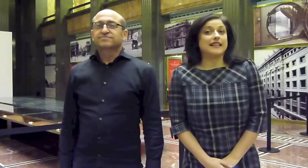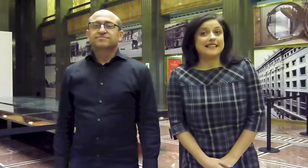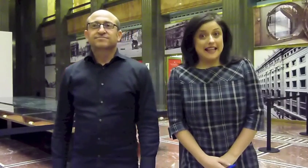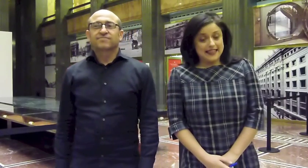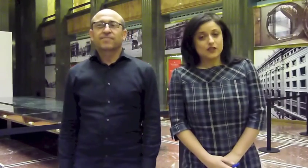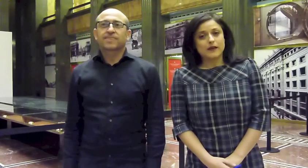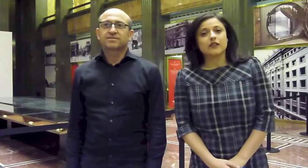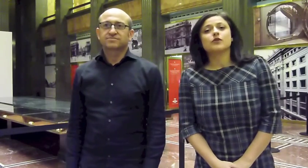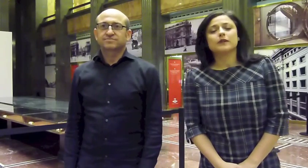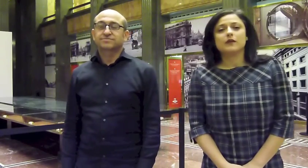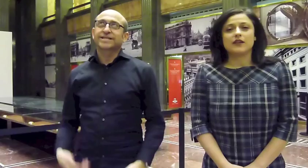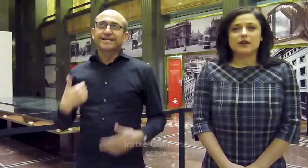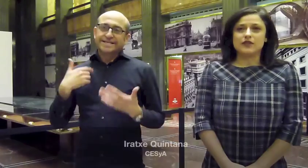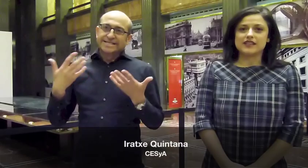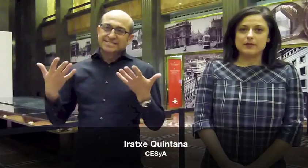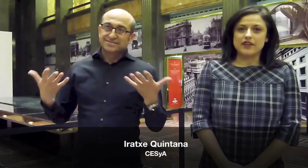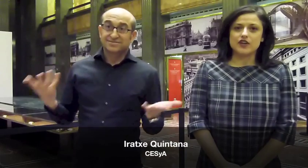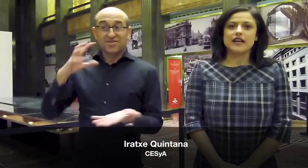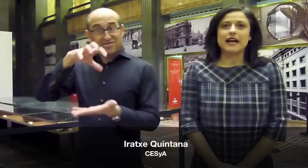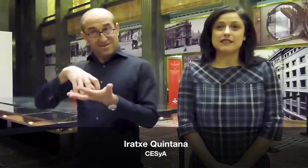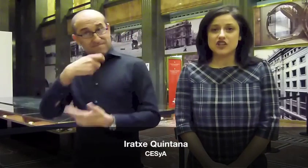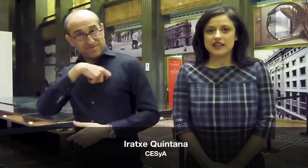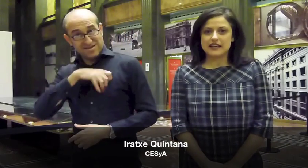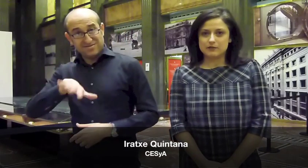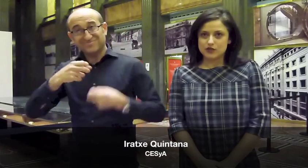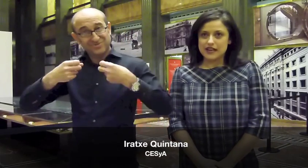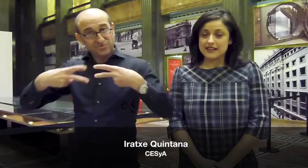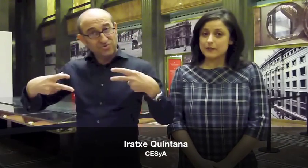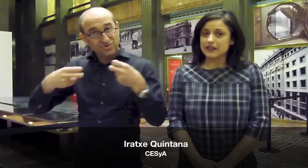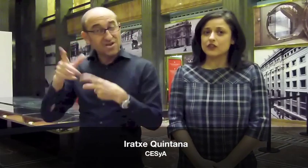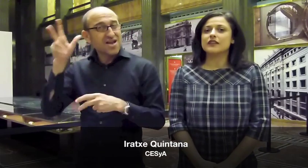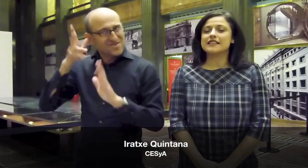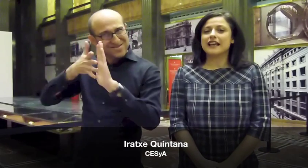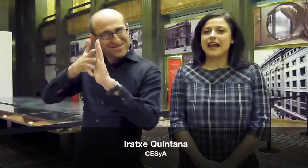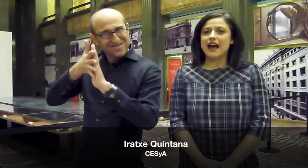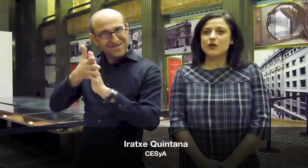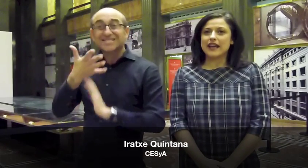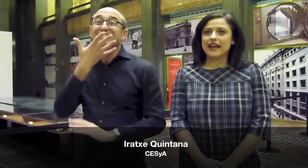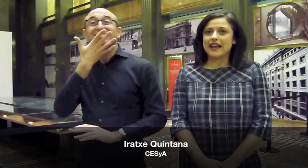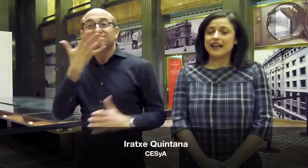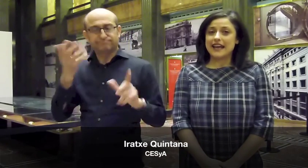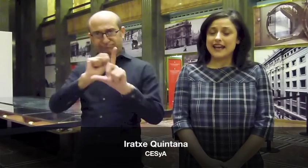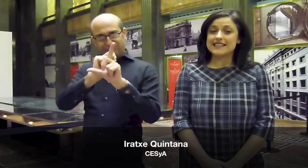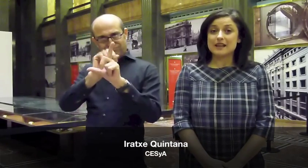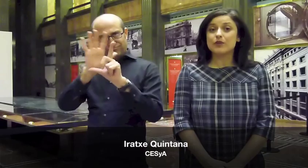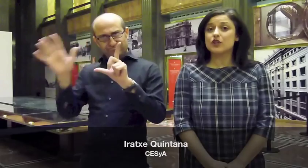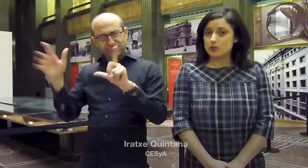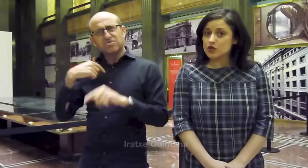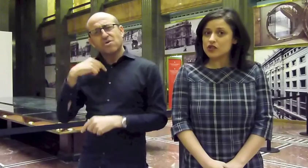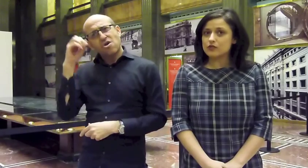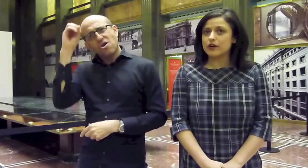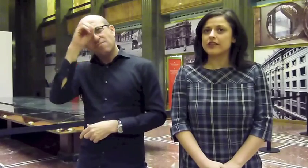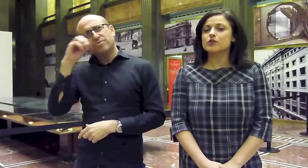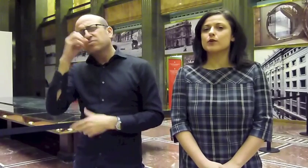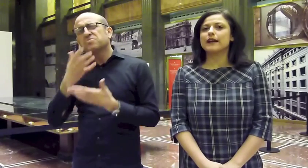Bueno, desde el Centro Español de Subtitulado y Audiodescripción, la visión que tenemos al respecto es que, aunque se están poniendo